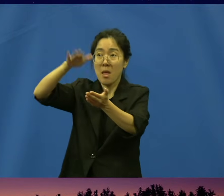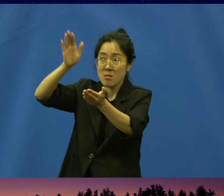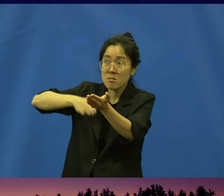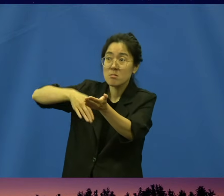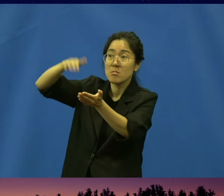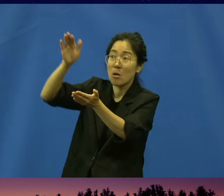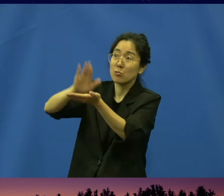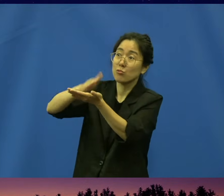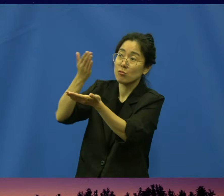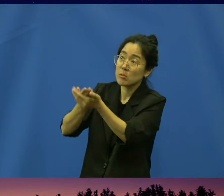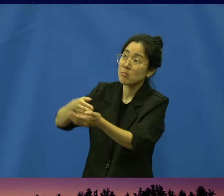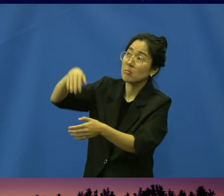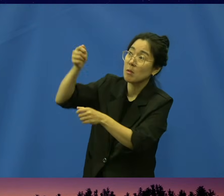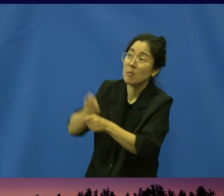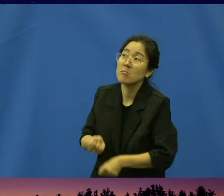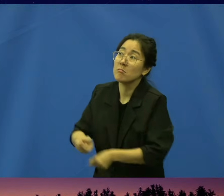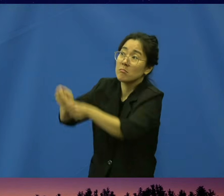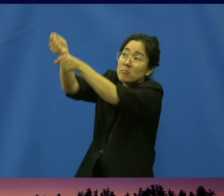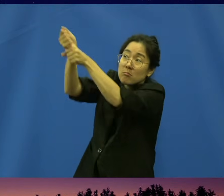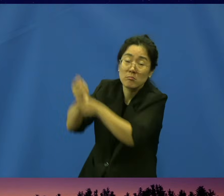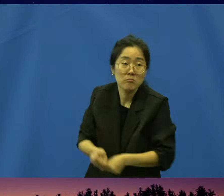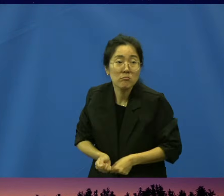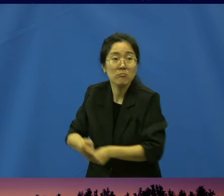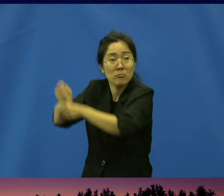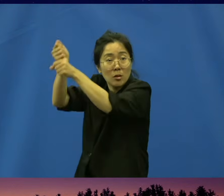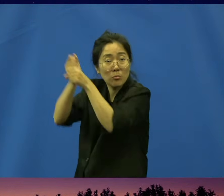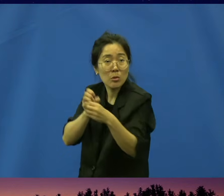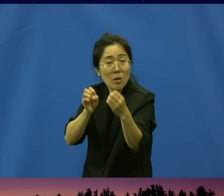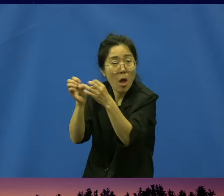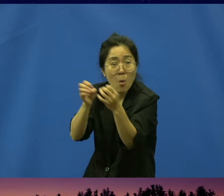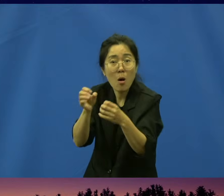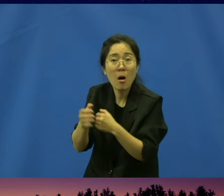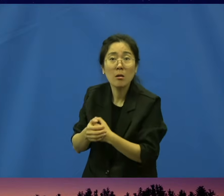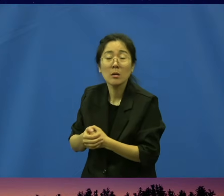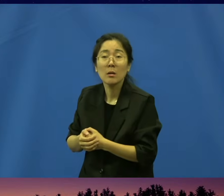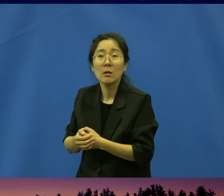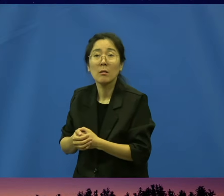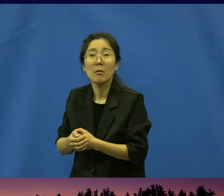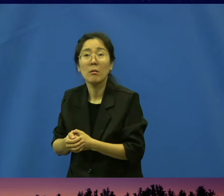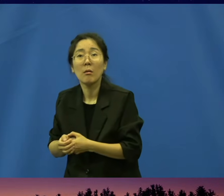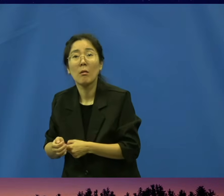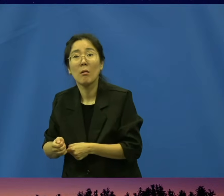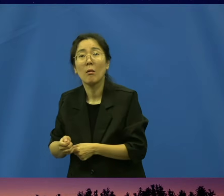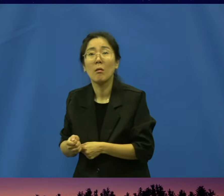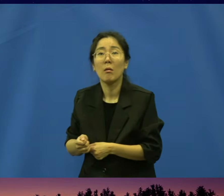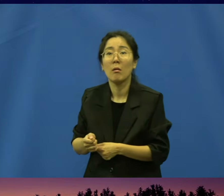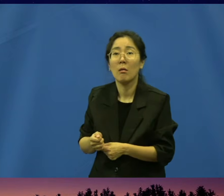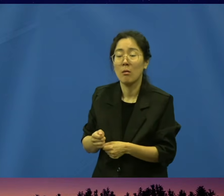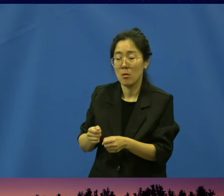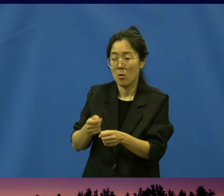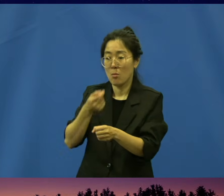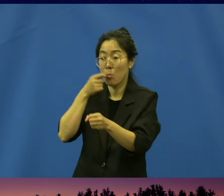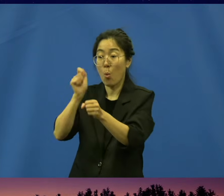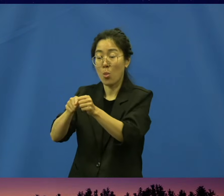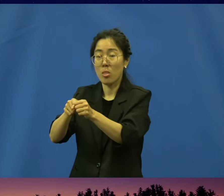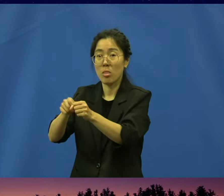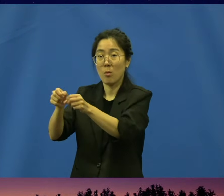아실 거예요. 그런데 그 사람, 그 몬테니그로 사람들이 탕